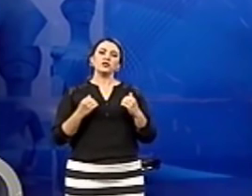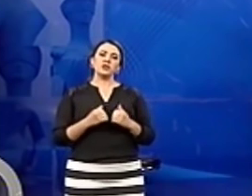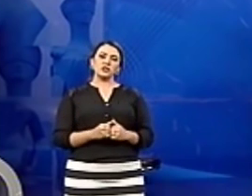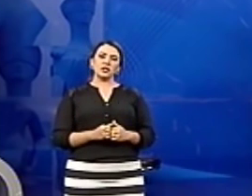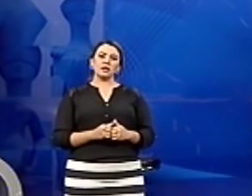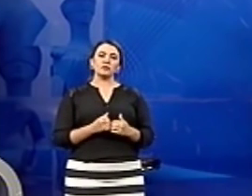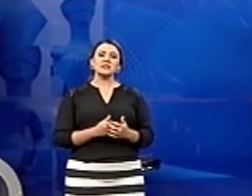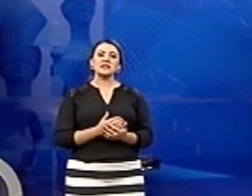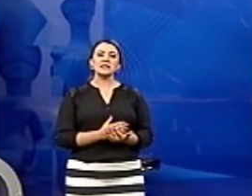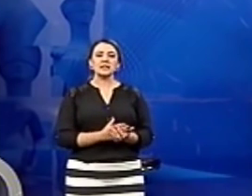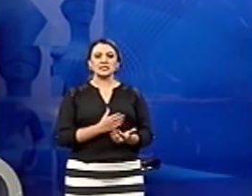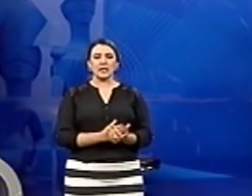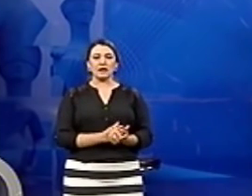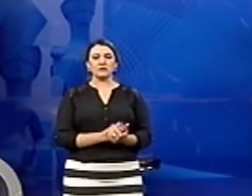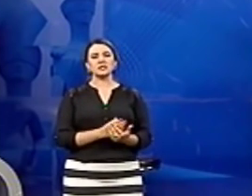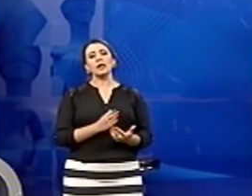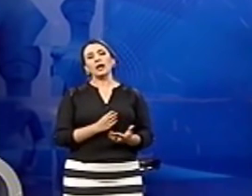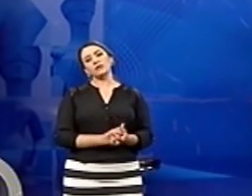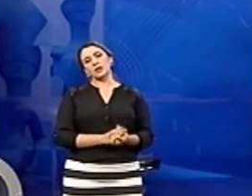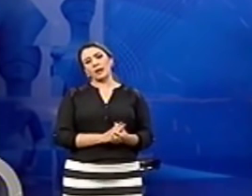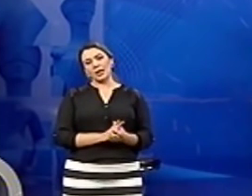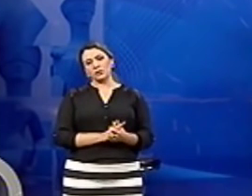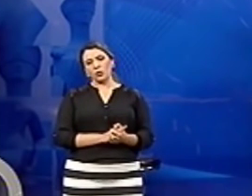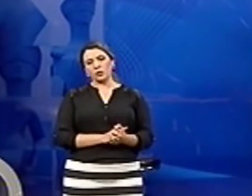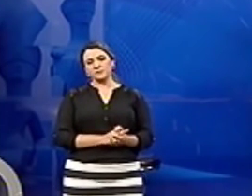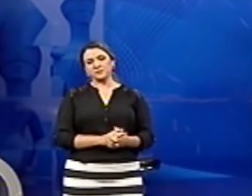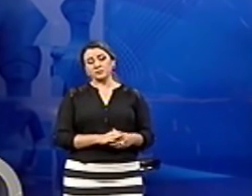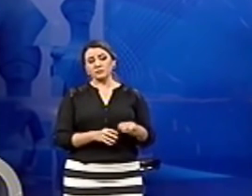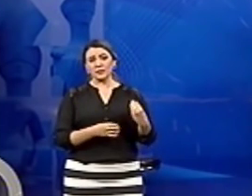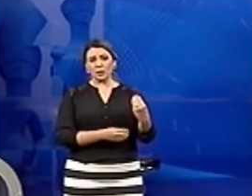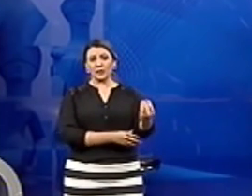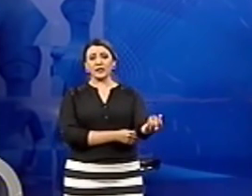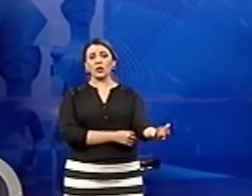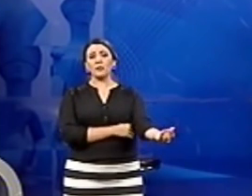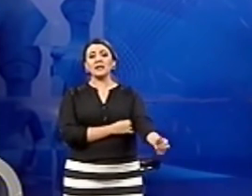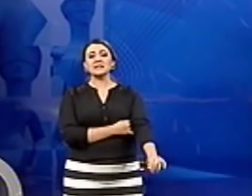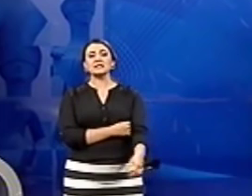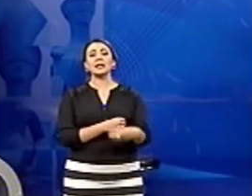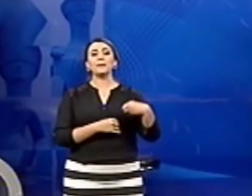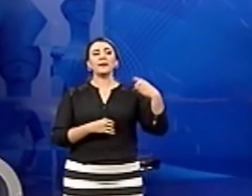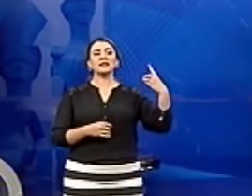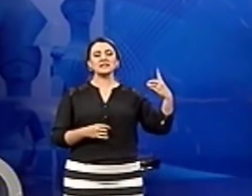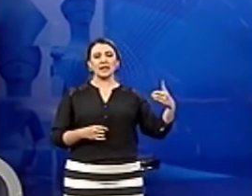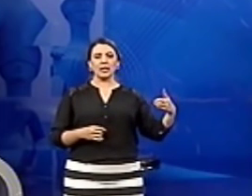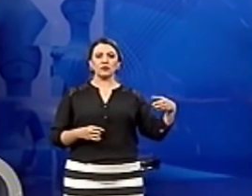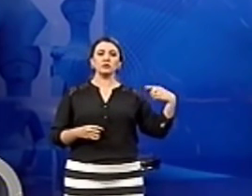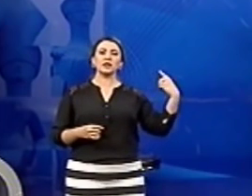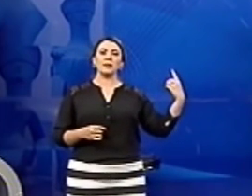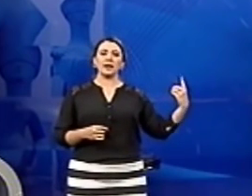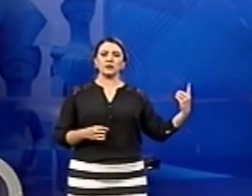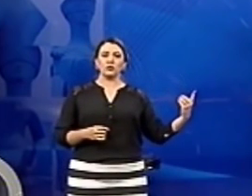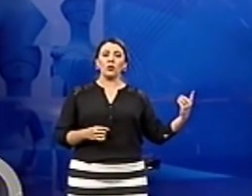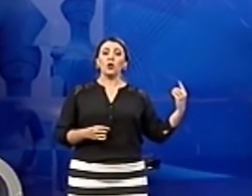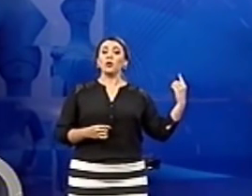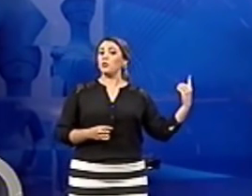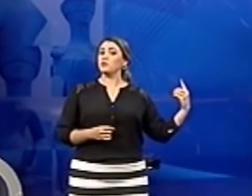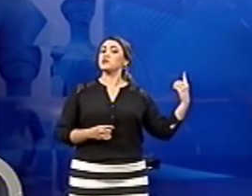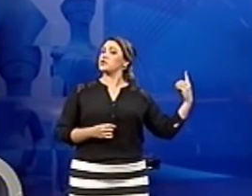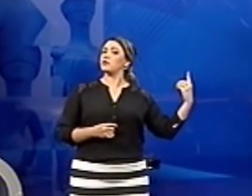de direitos necessários ao trabalhador. Então, aqui começa-se a pensar no trabalhador como um sujeito